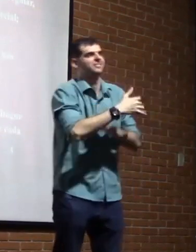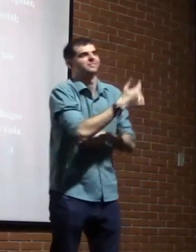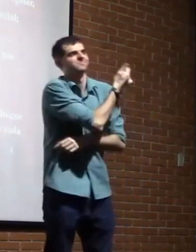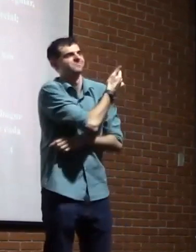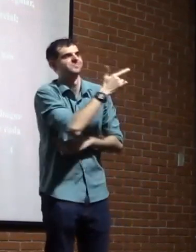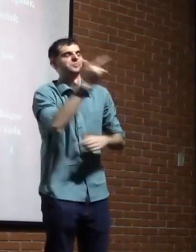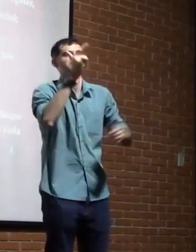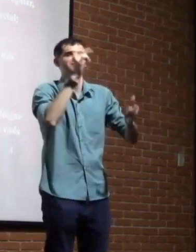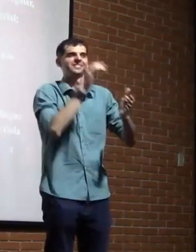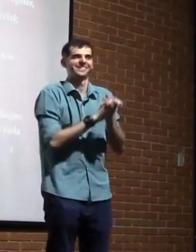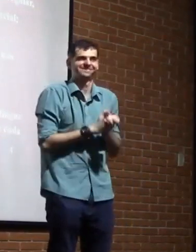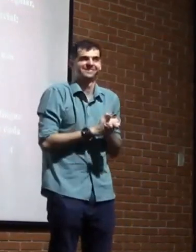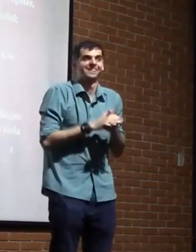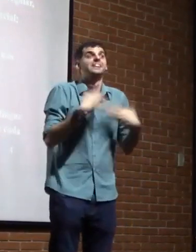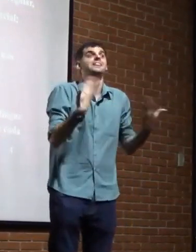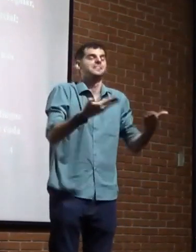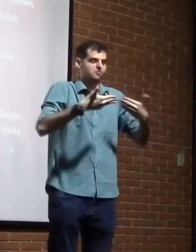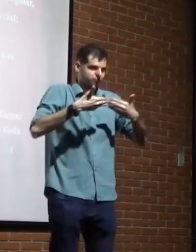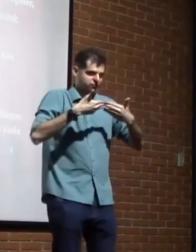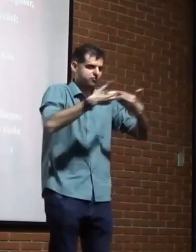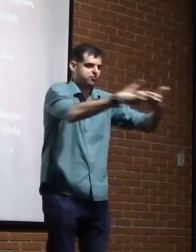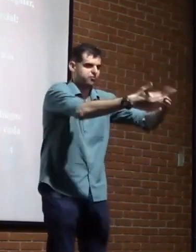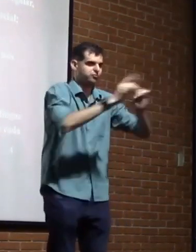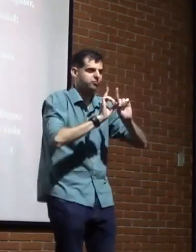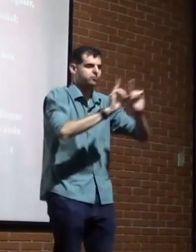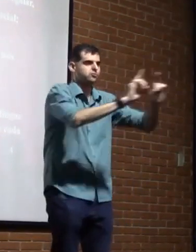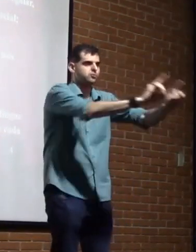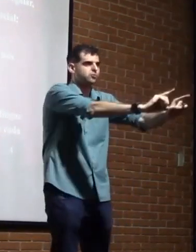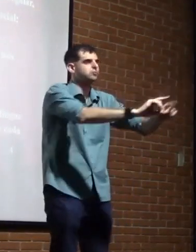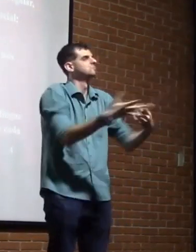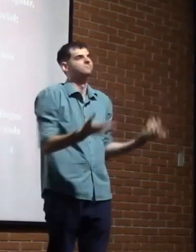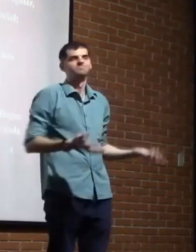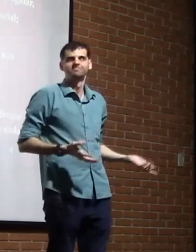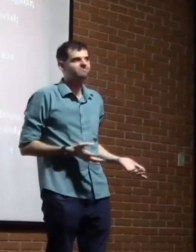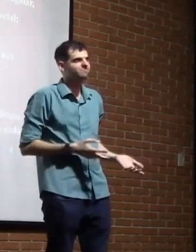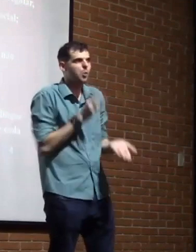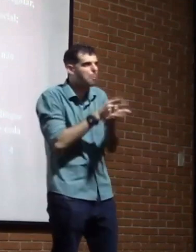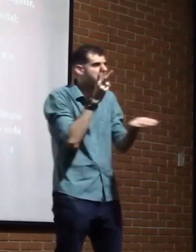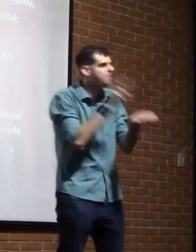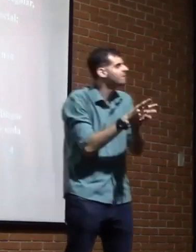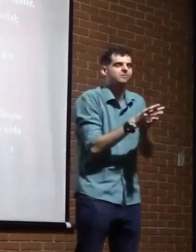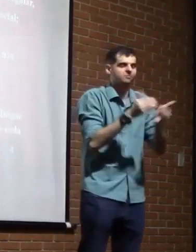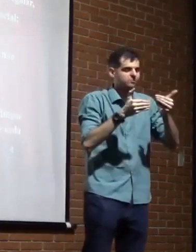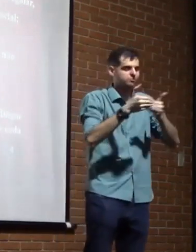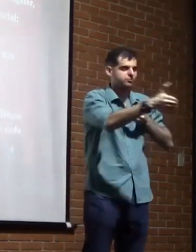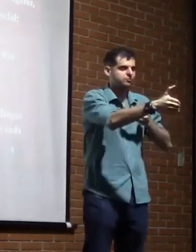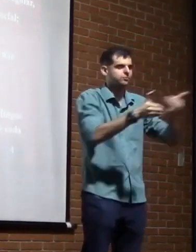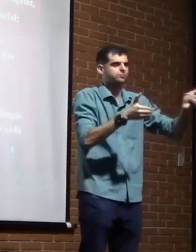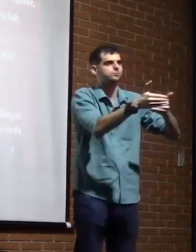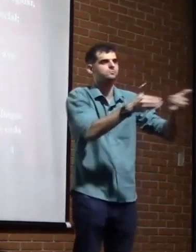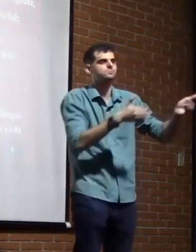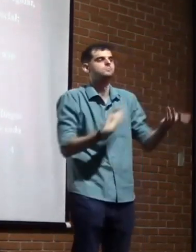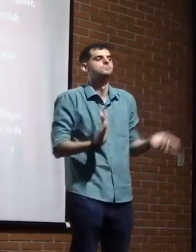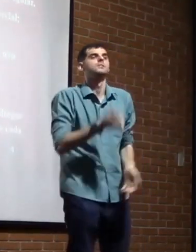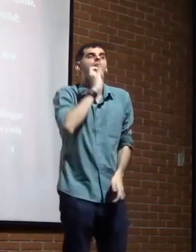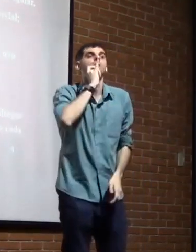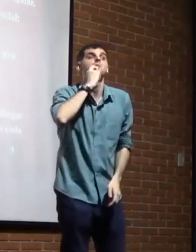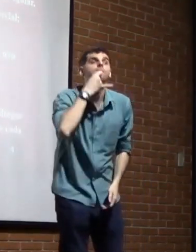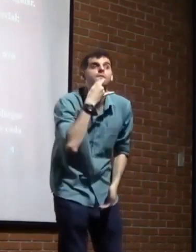diferenciação social muito grande, né? E aí não tem como todos terem direito